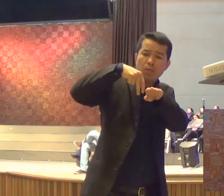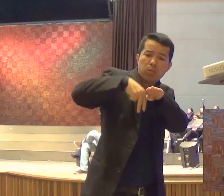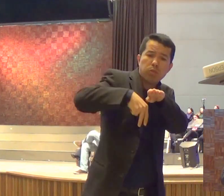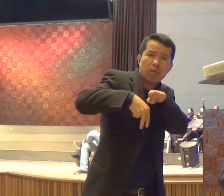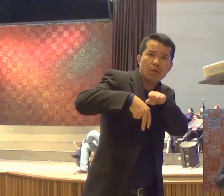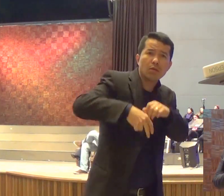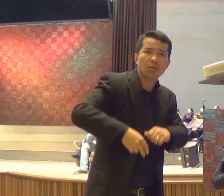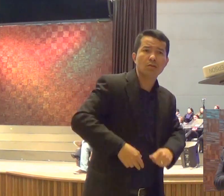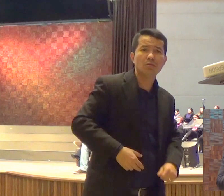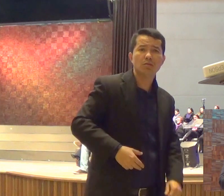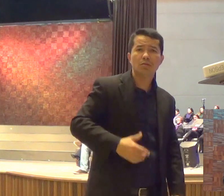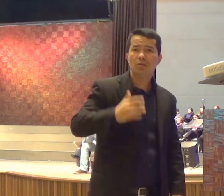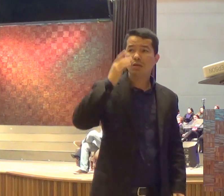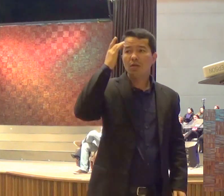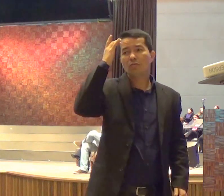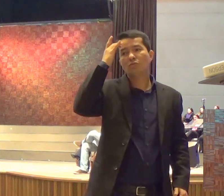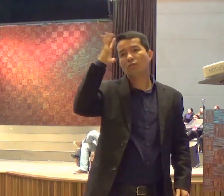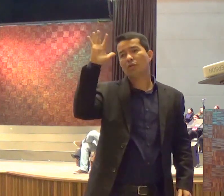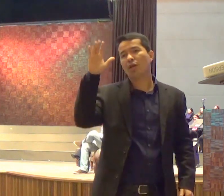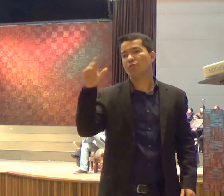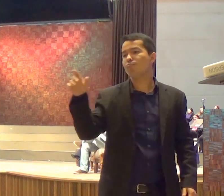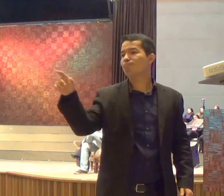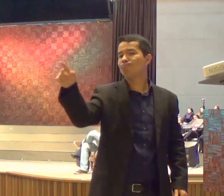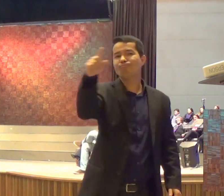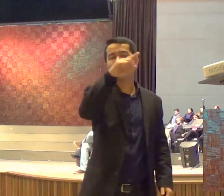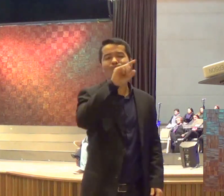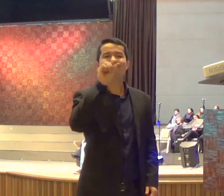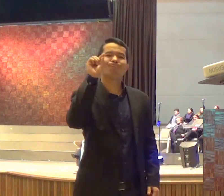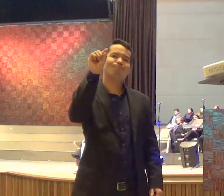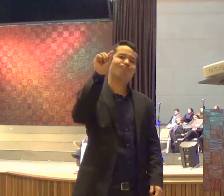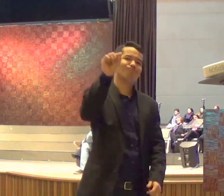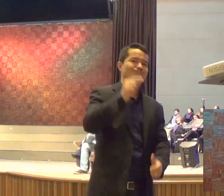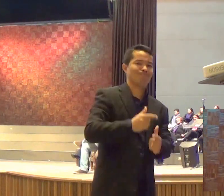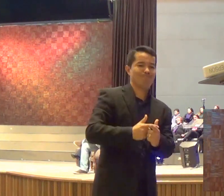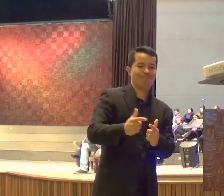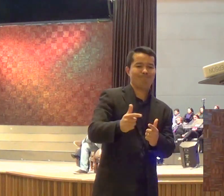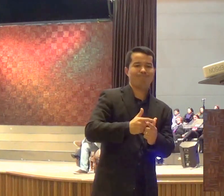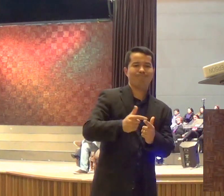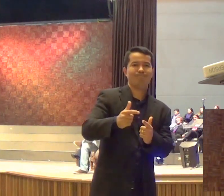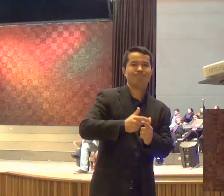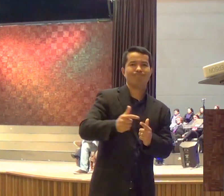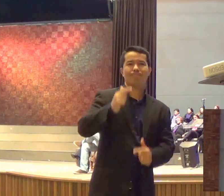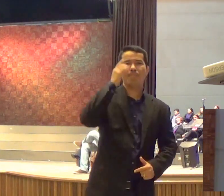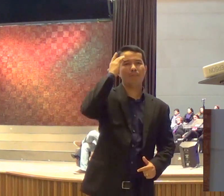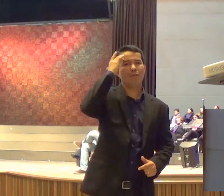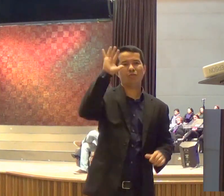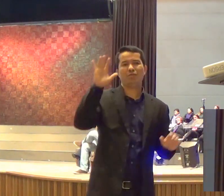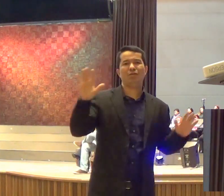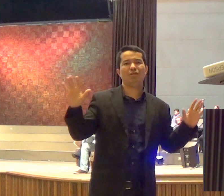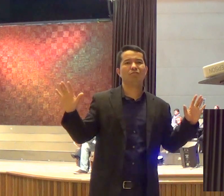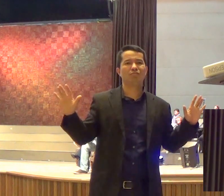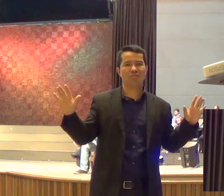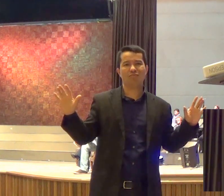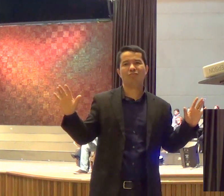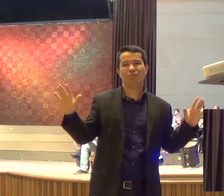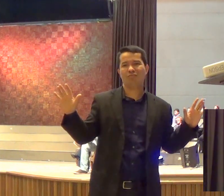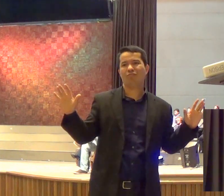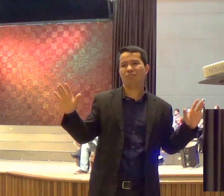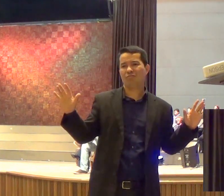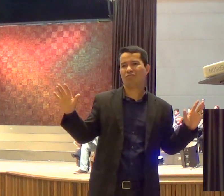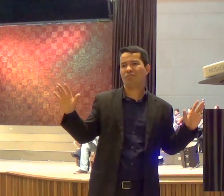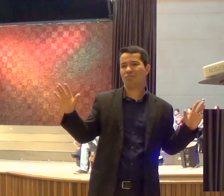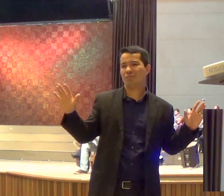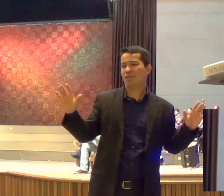soprando sobre a sua vida Mas uma coisa eu sei que precisamos praticar aquela velha verdade